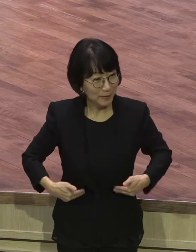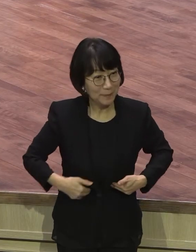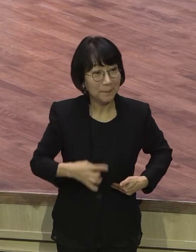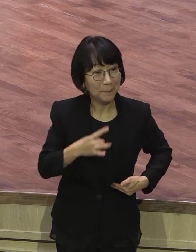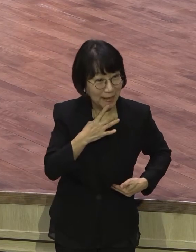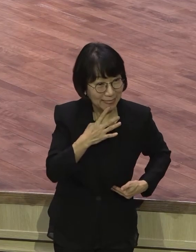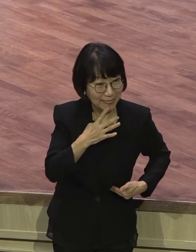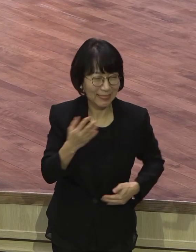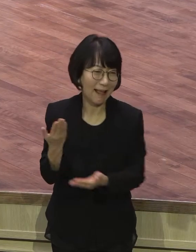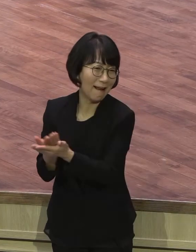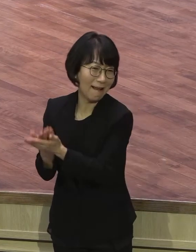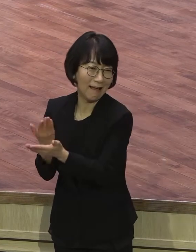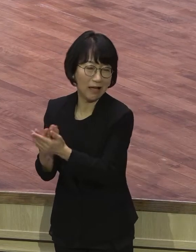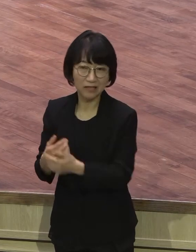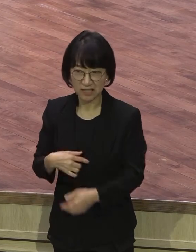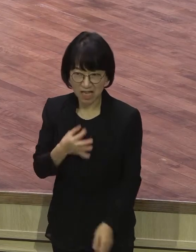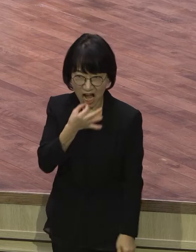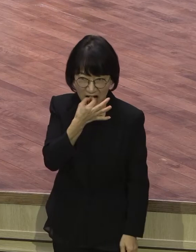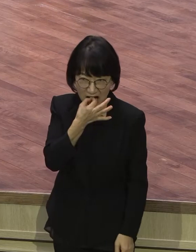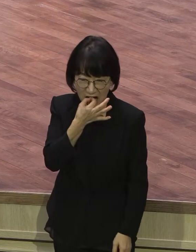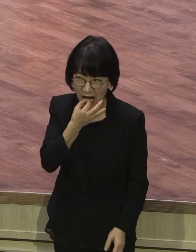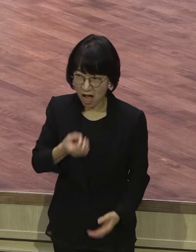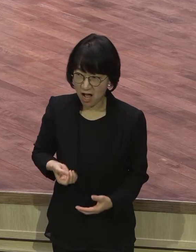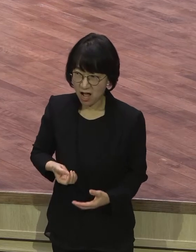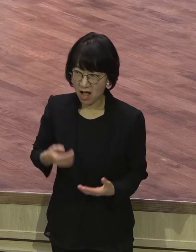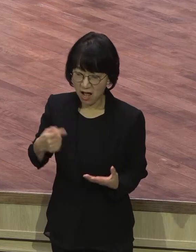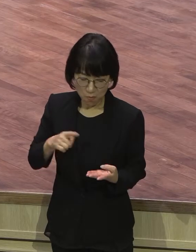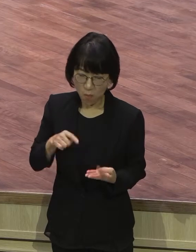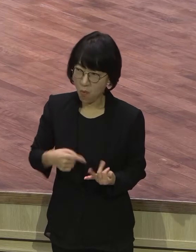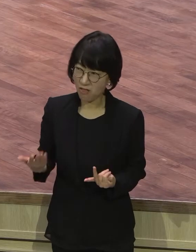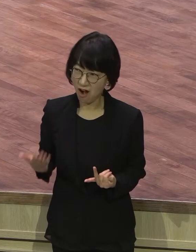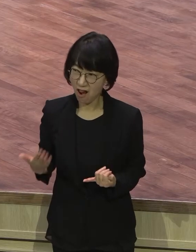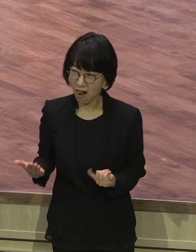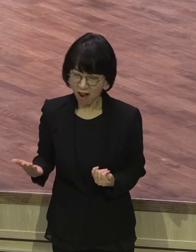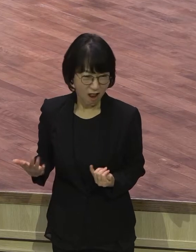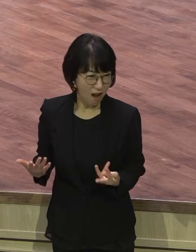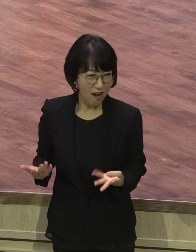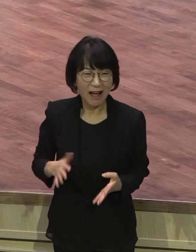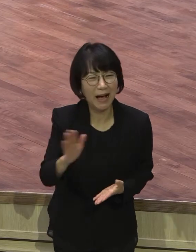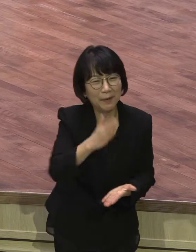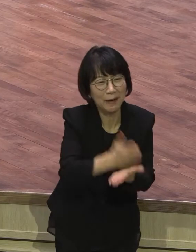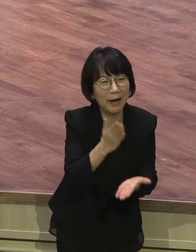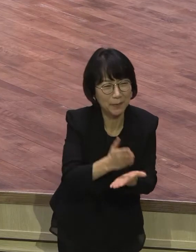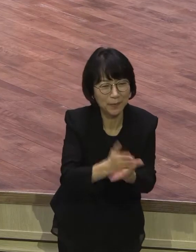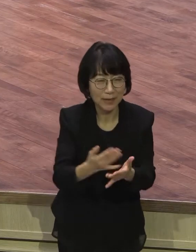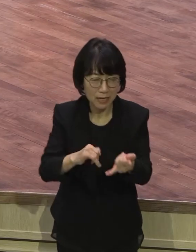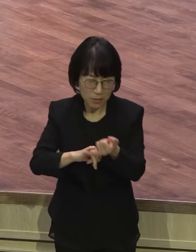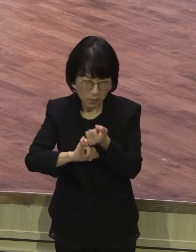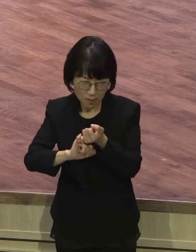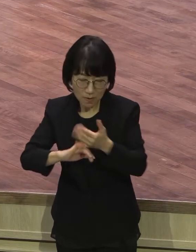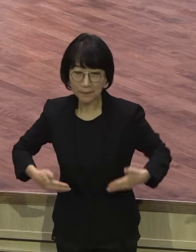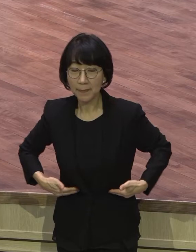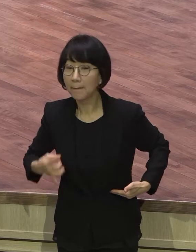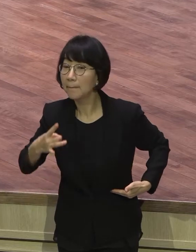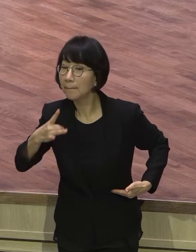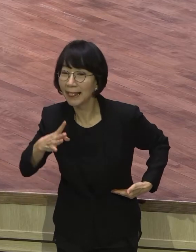욕심으로 육신적인 욕심으로 물질을 많이 그렇게 달라고 구하는 그런 기도하지 말아야 돼.